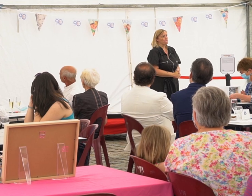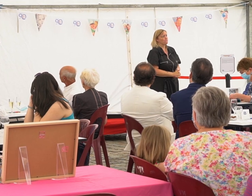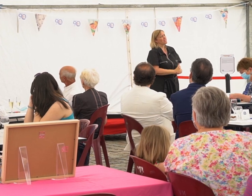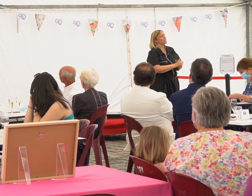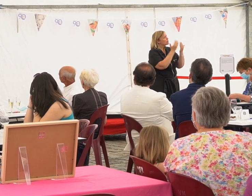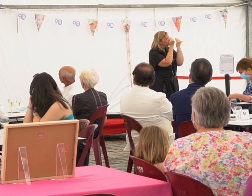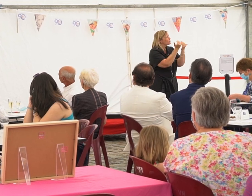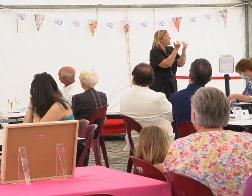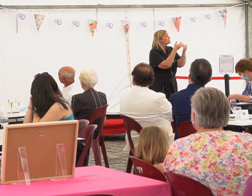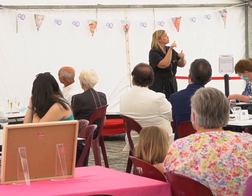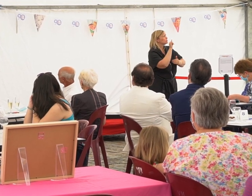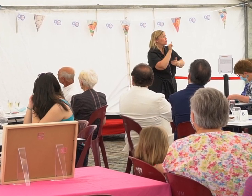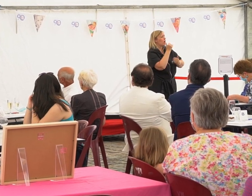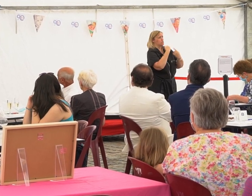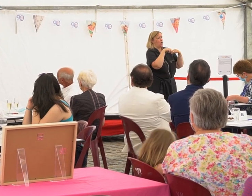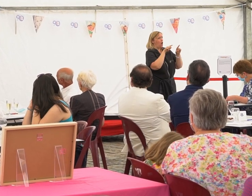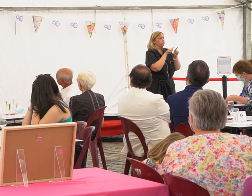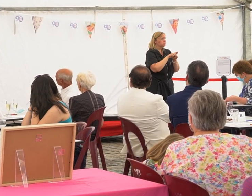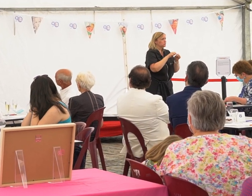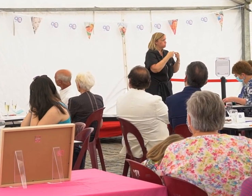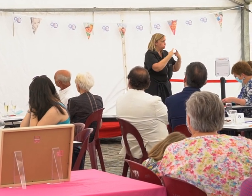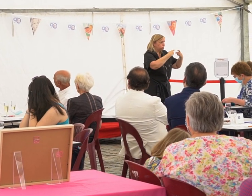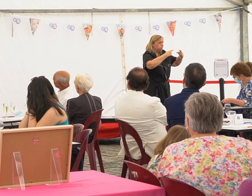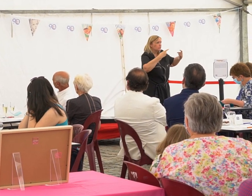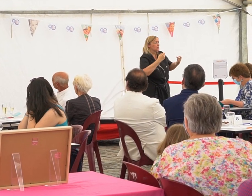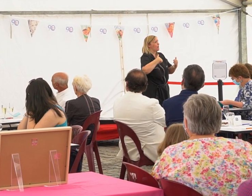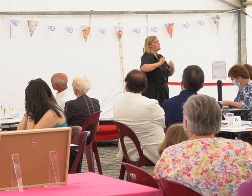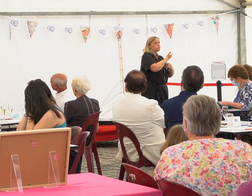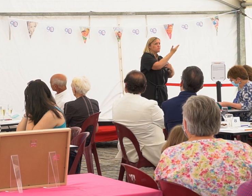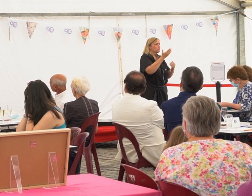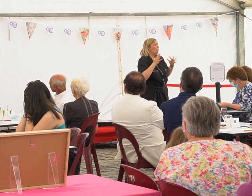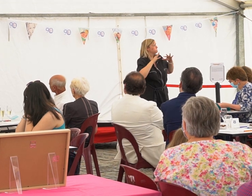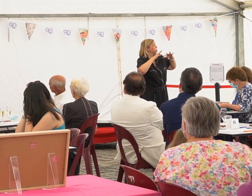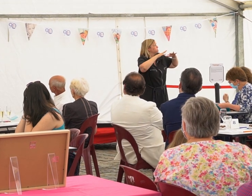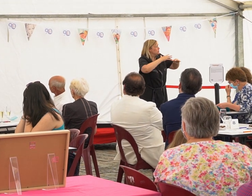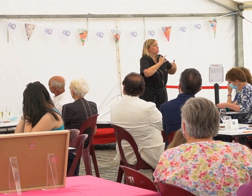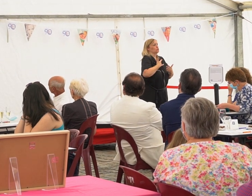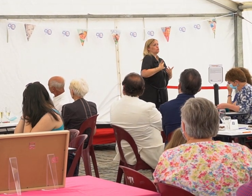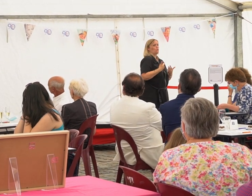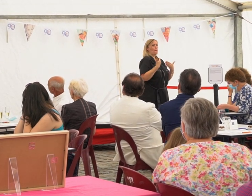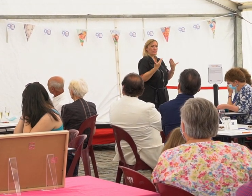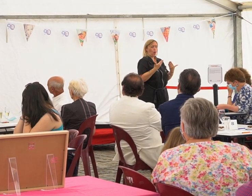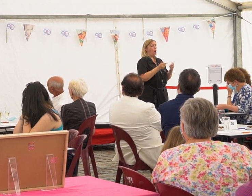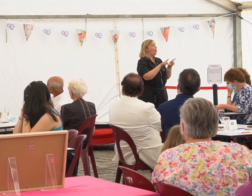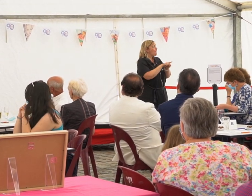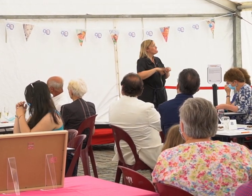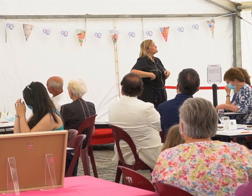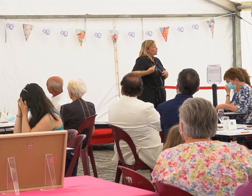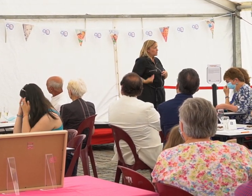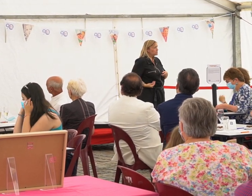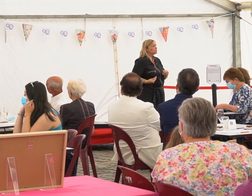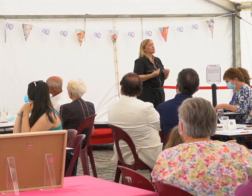Une commémoration, c'est aussi l'apanage d'un sérail et d'une population. Je voudrais, en ma qualité de bourgmestre